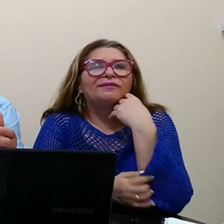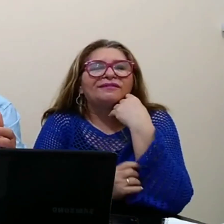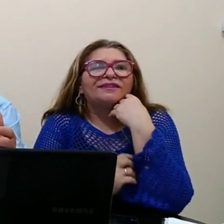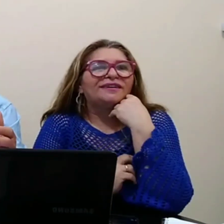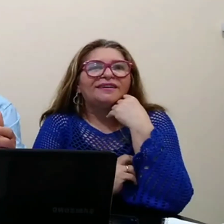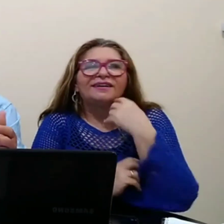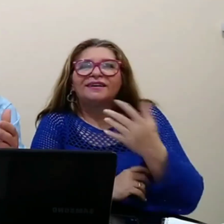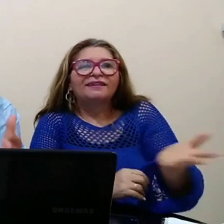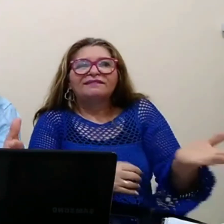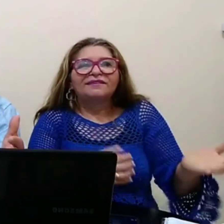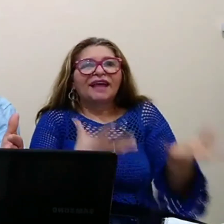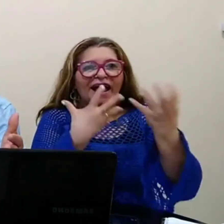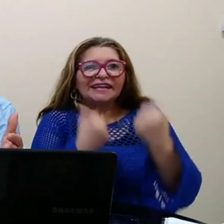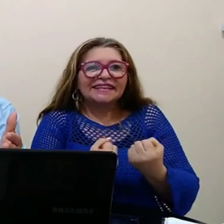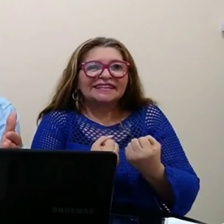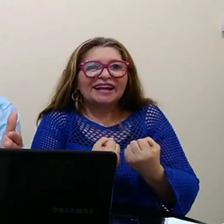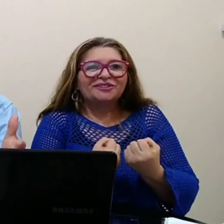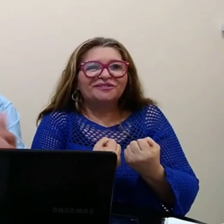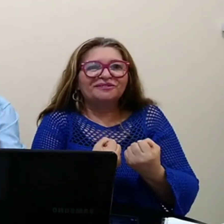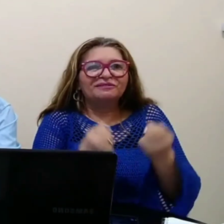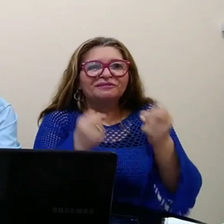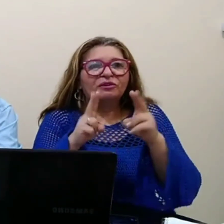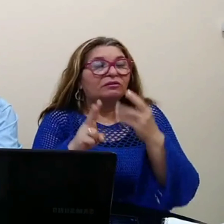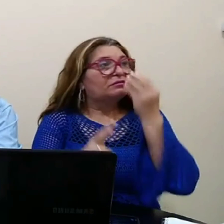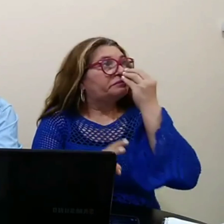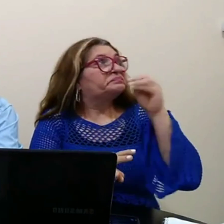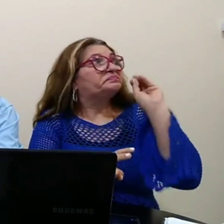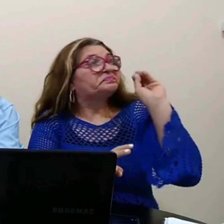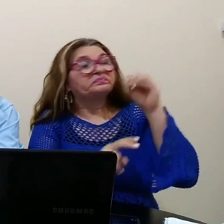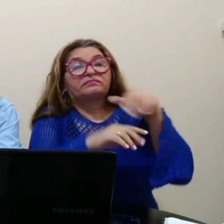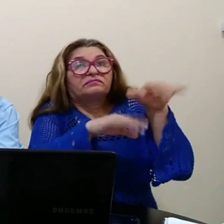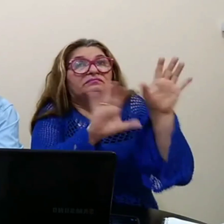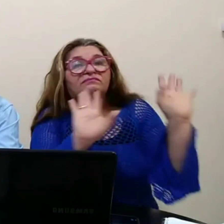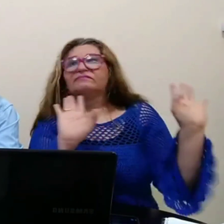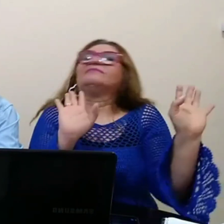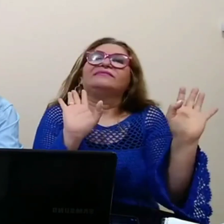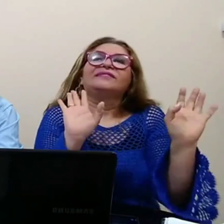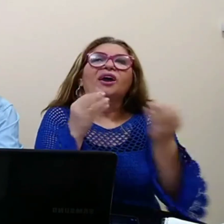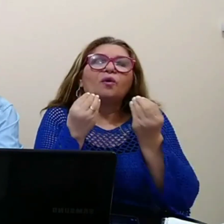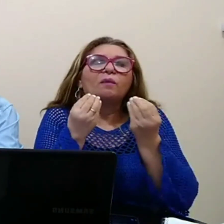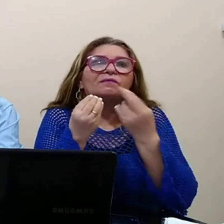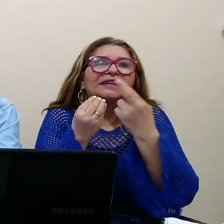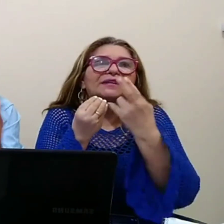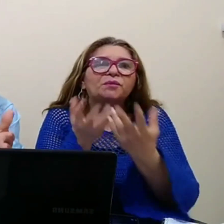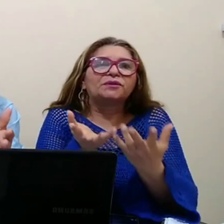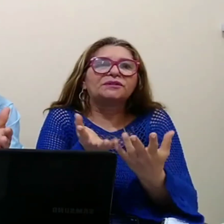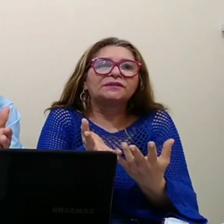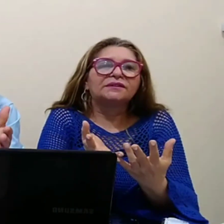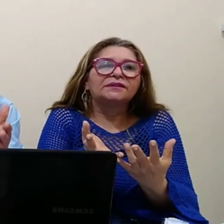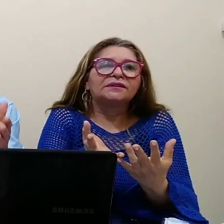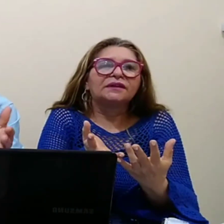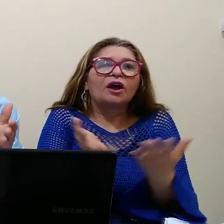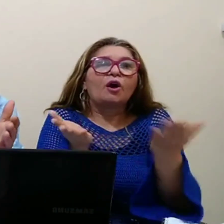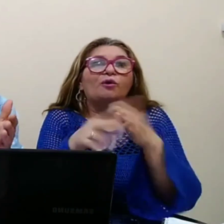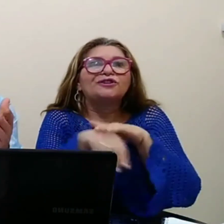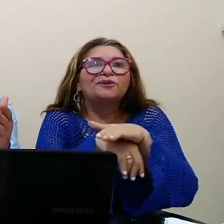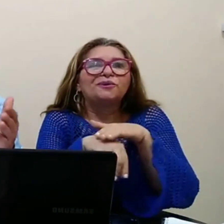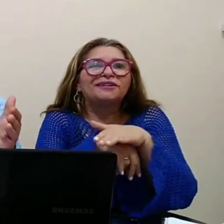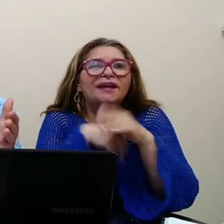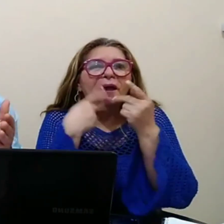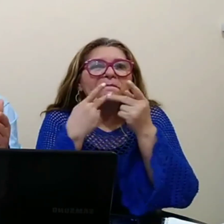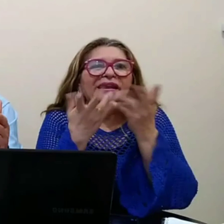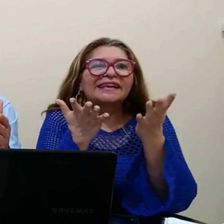tem aceitado ou tem rejeitado? Como você tem feito? O que você vai fazer hoje à noite?